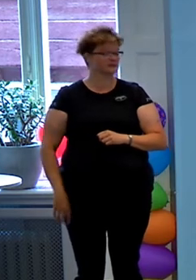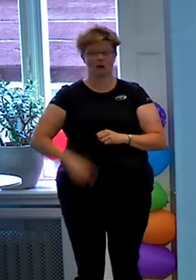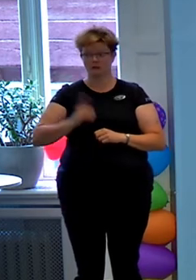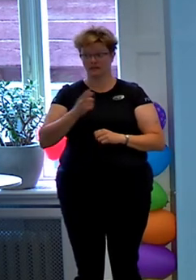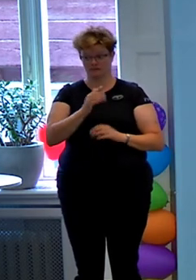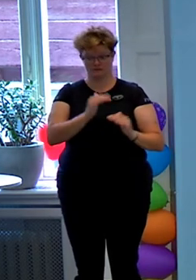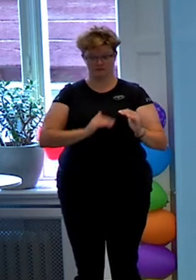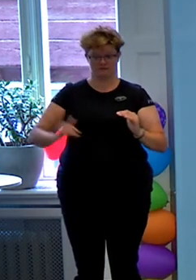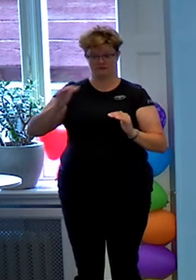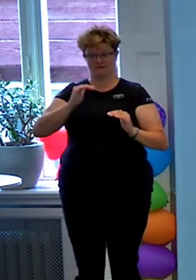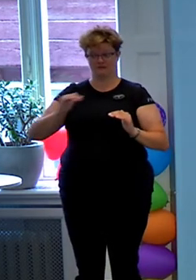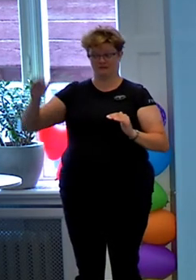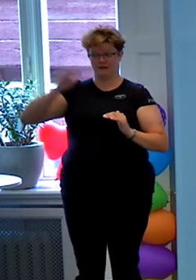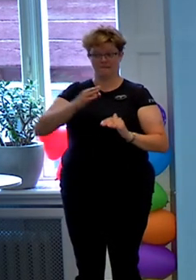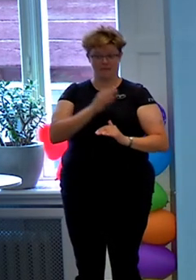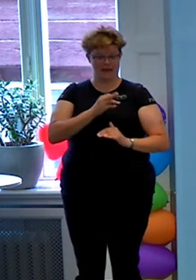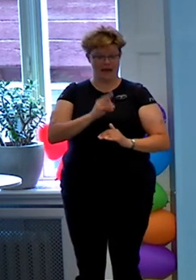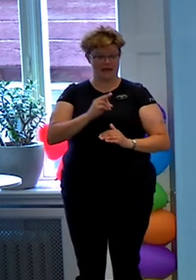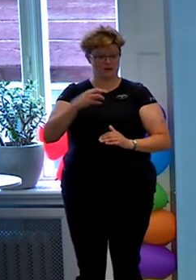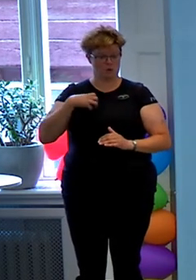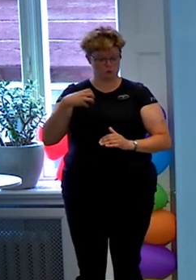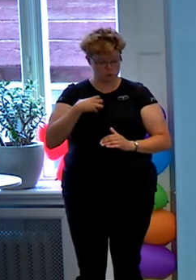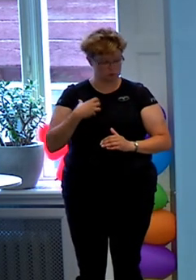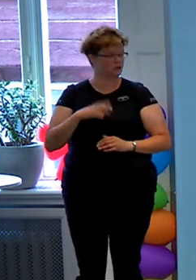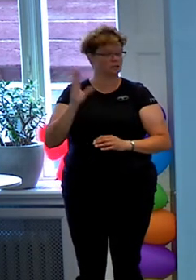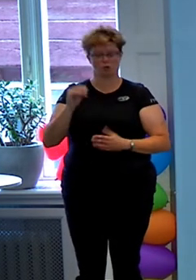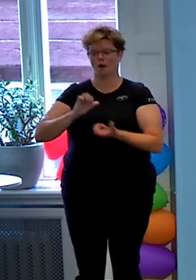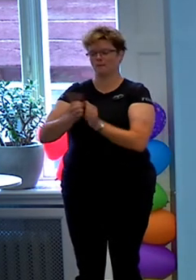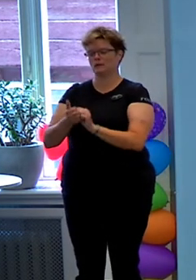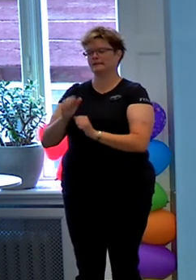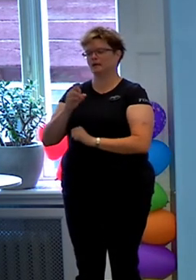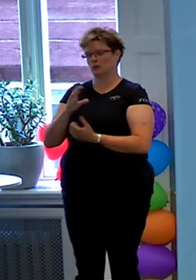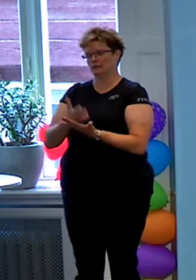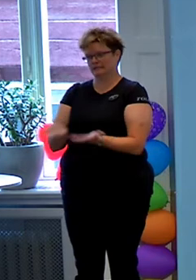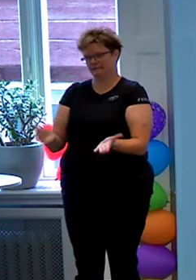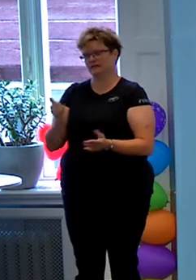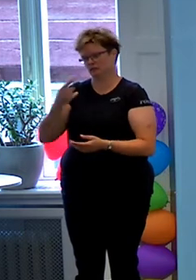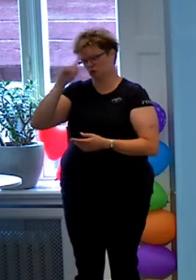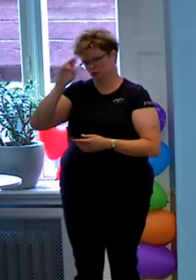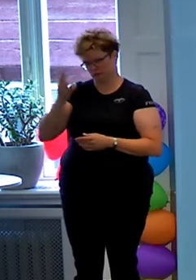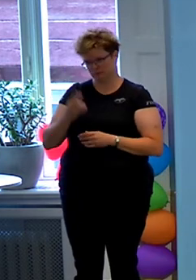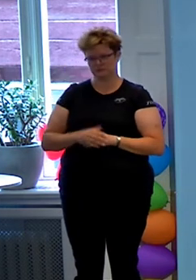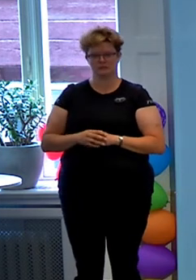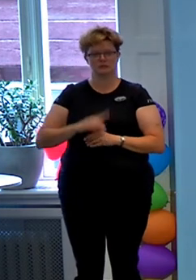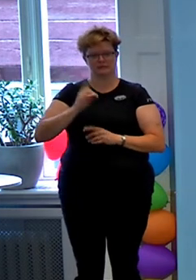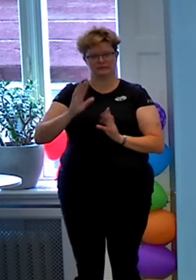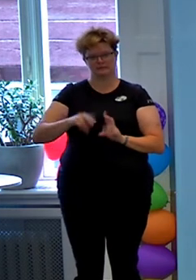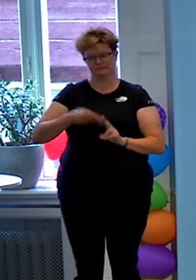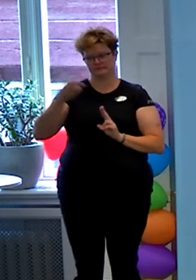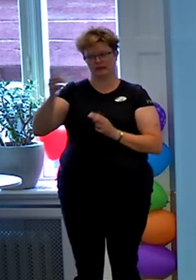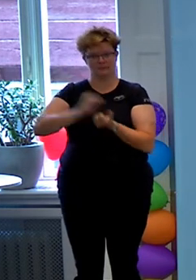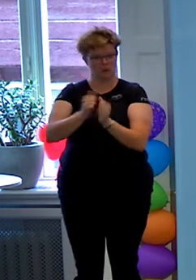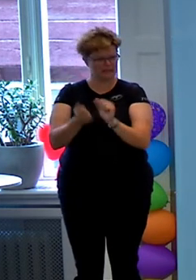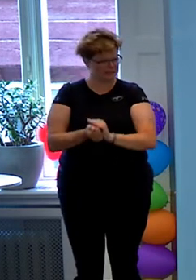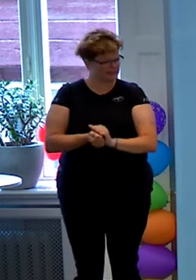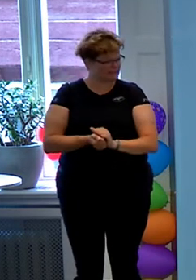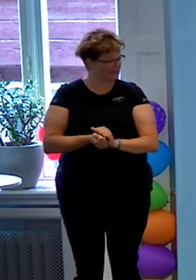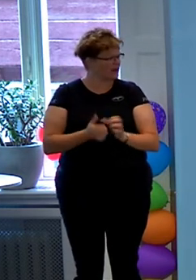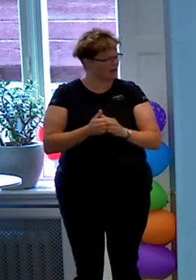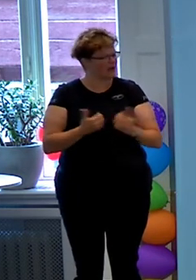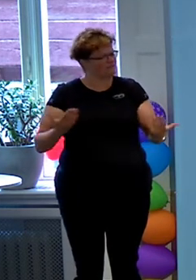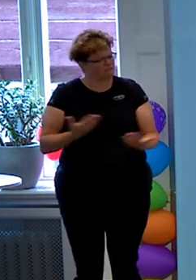stigit i graderna. Du jobbar som PR-konsult. Och politisk rådgivare i Tyskland. Ja. Och sen så blir det politik. Om du bara